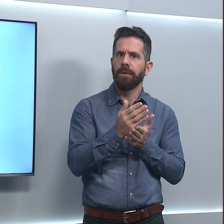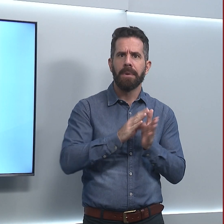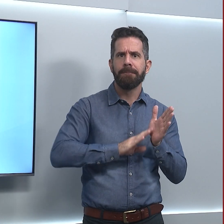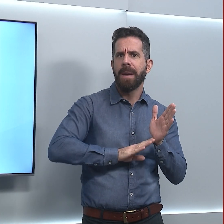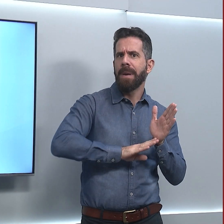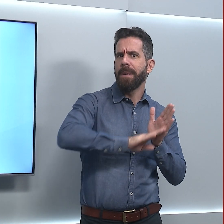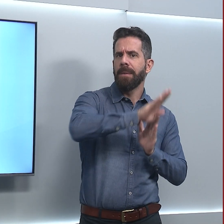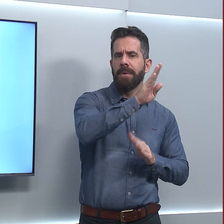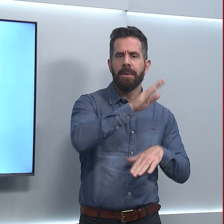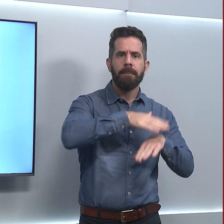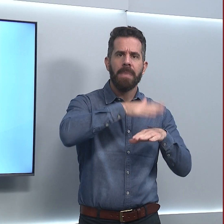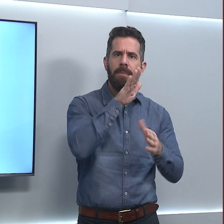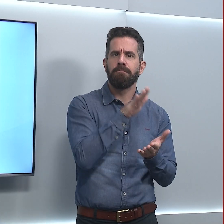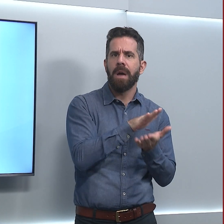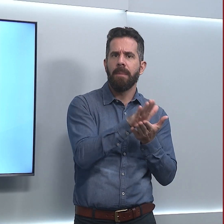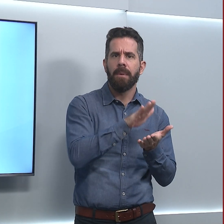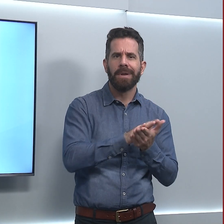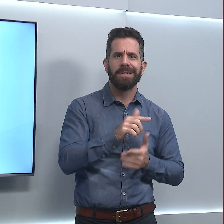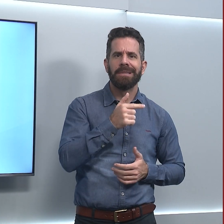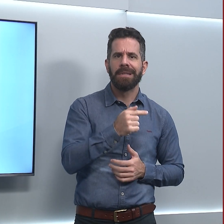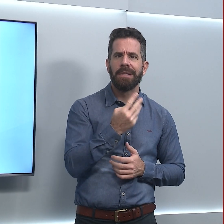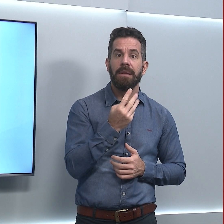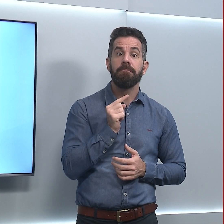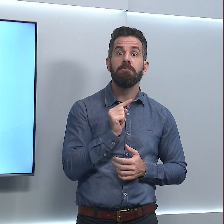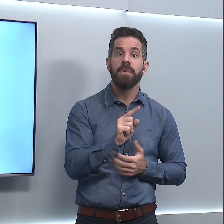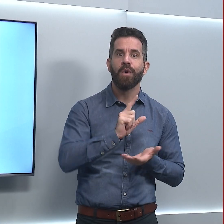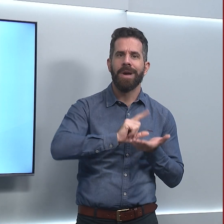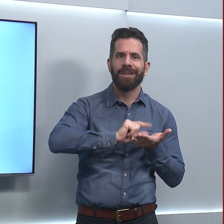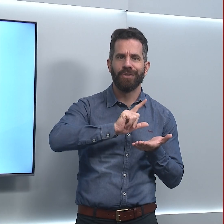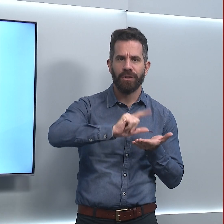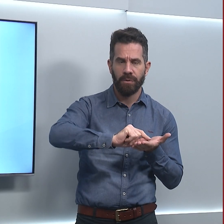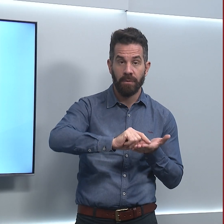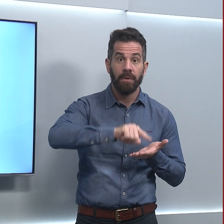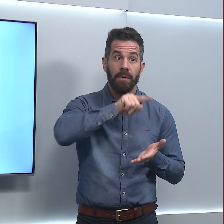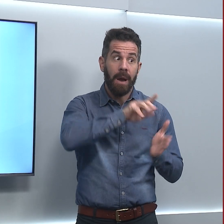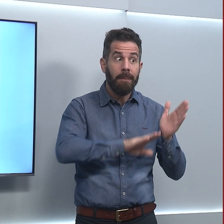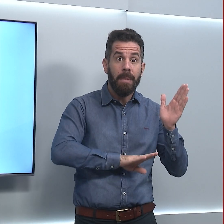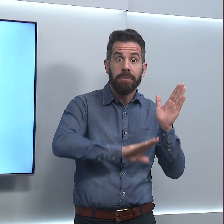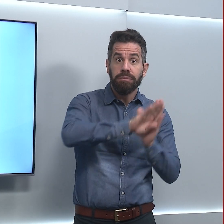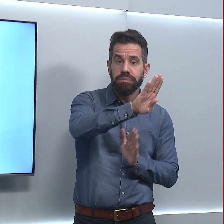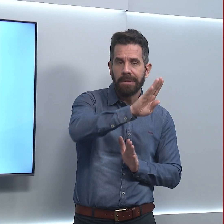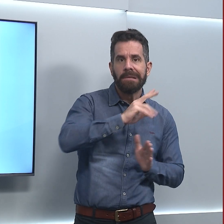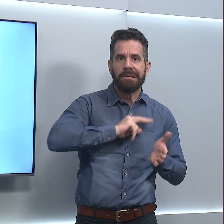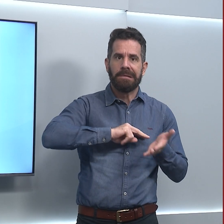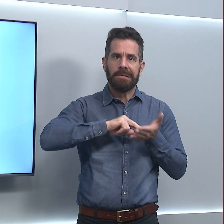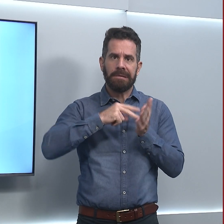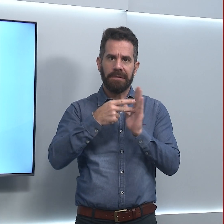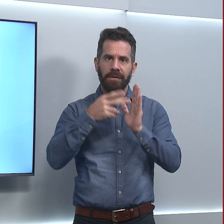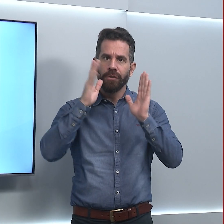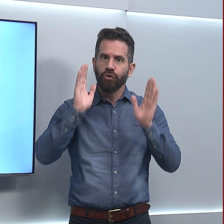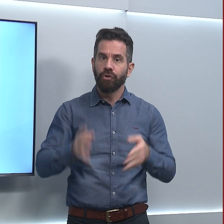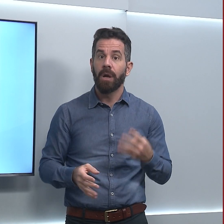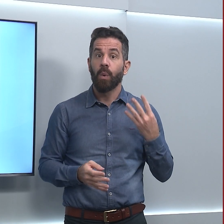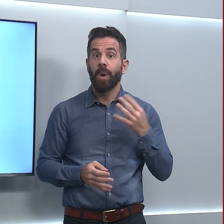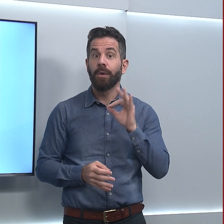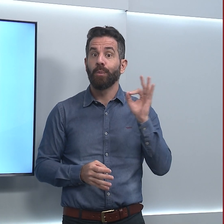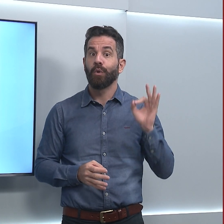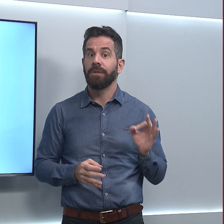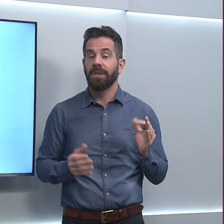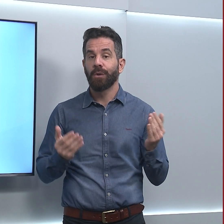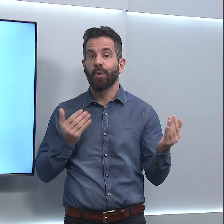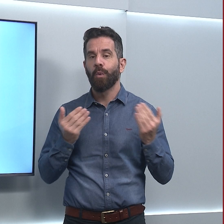de 73 mil artigos. Esse número representa um avanço de mais de 4%